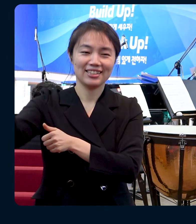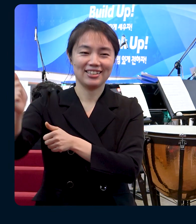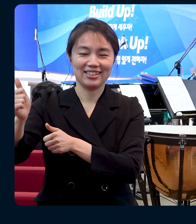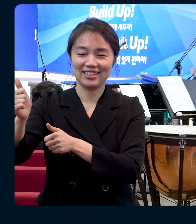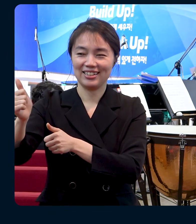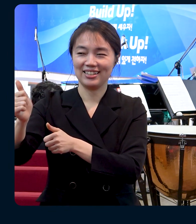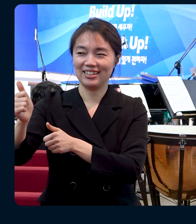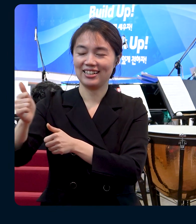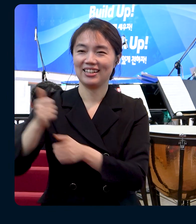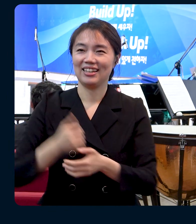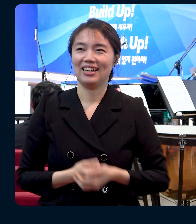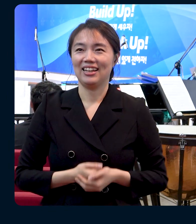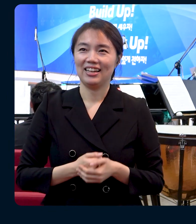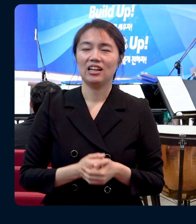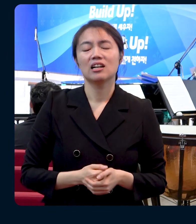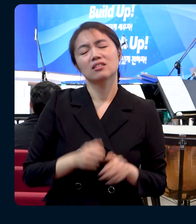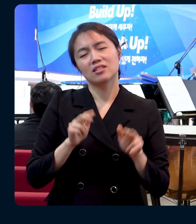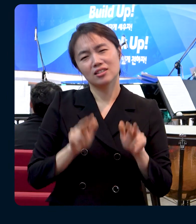것이죠.